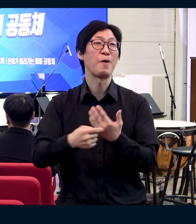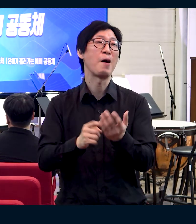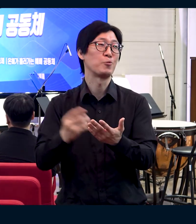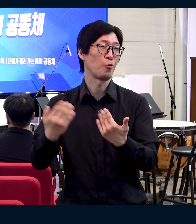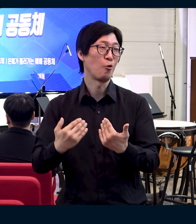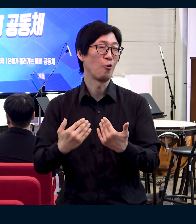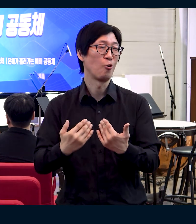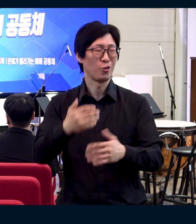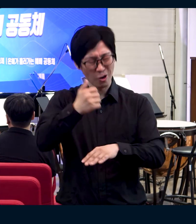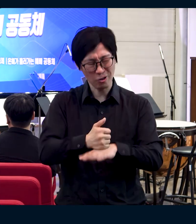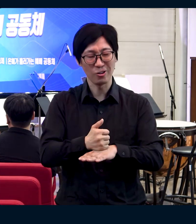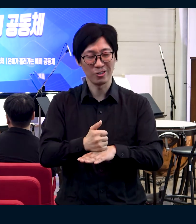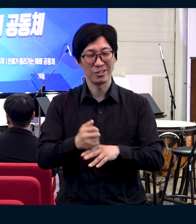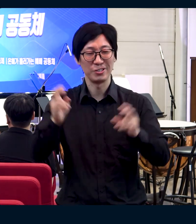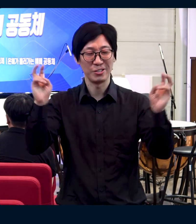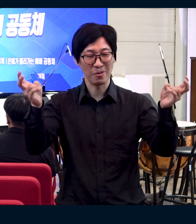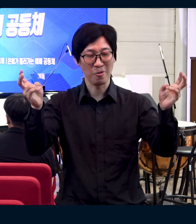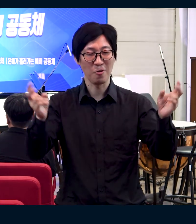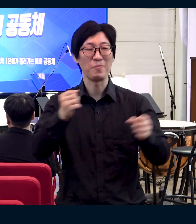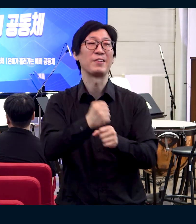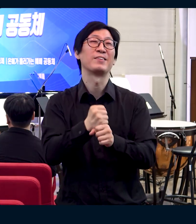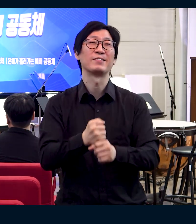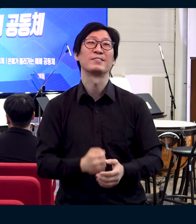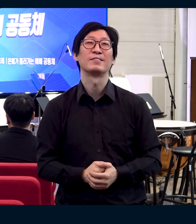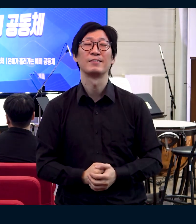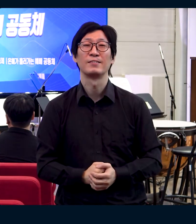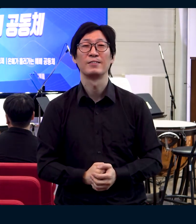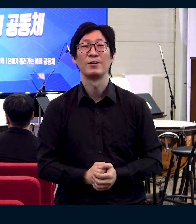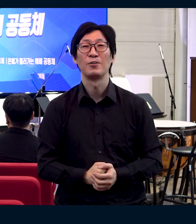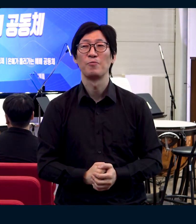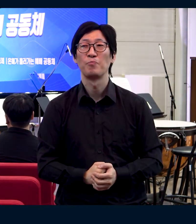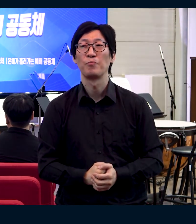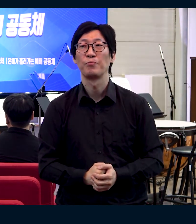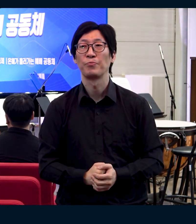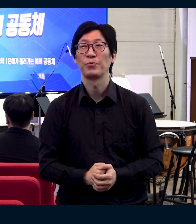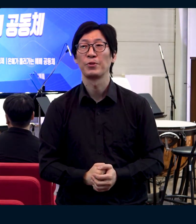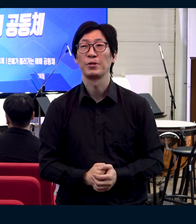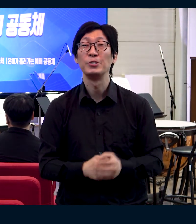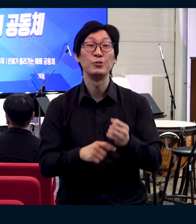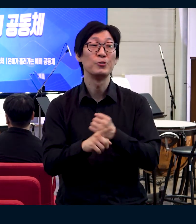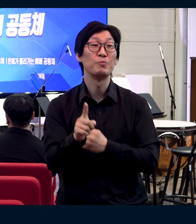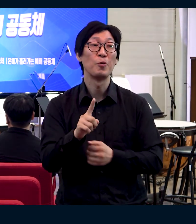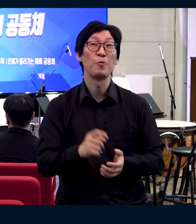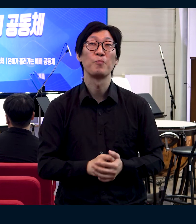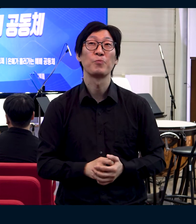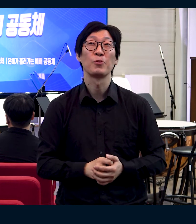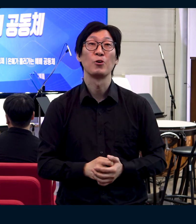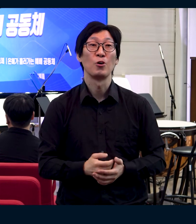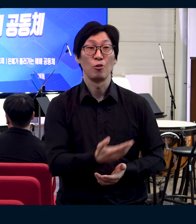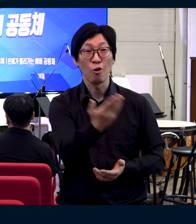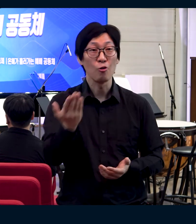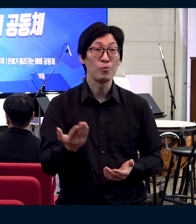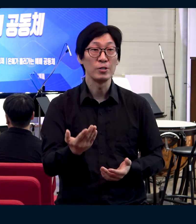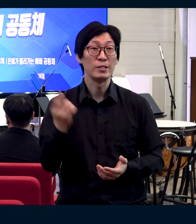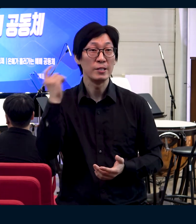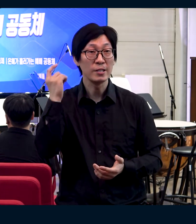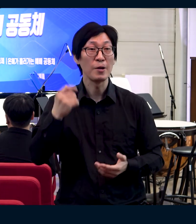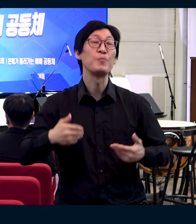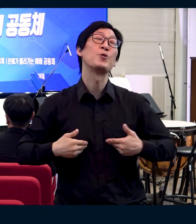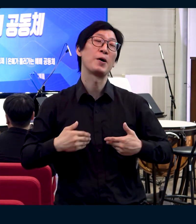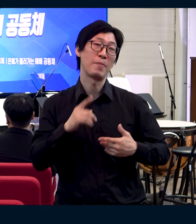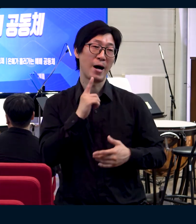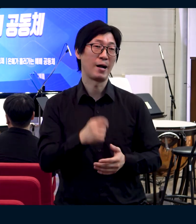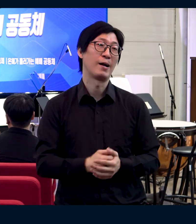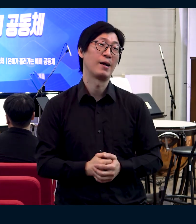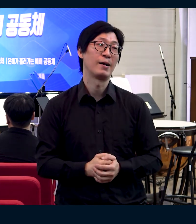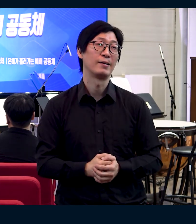계속 그 마음을 주셔서 어쩔 수 없이 정말 이렇게 쓸 수밖에 없었어요. 이유는 뭐냐? 이게 우리한테 너무 중요하다는 거예요.